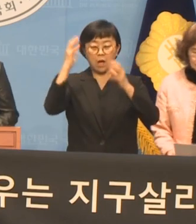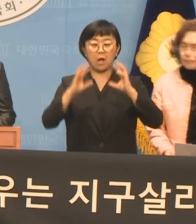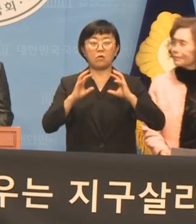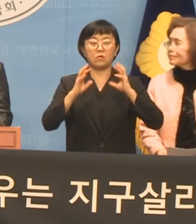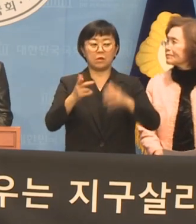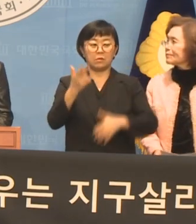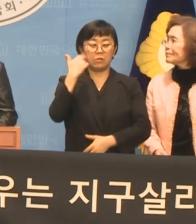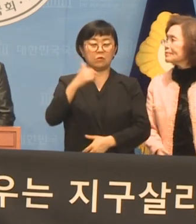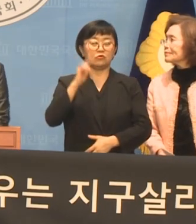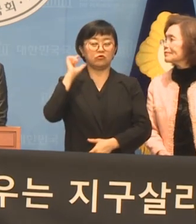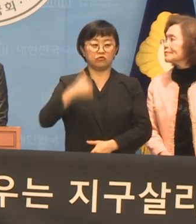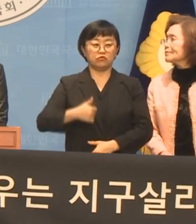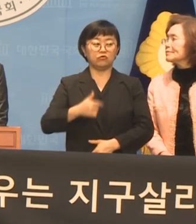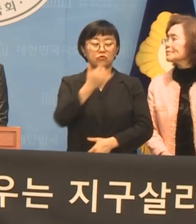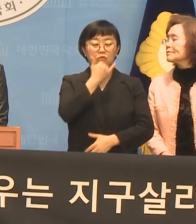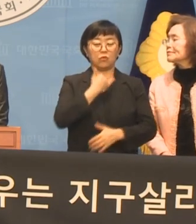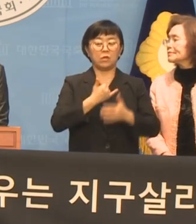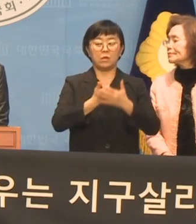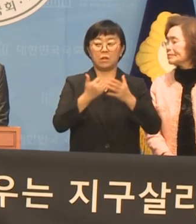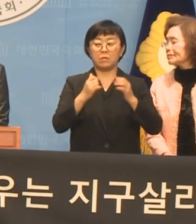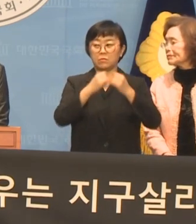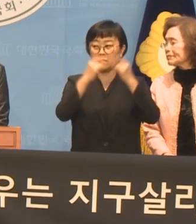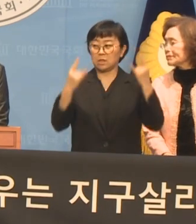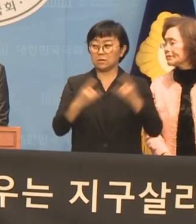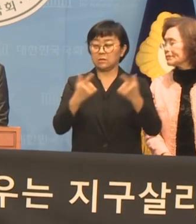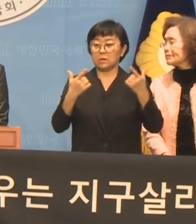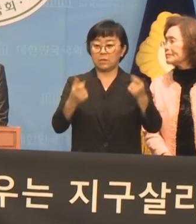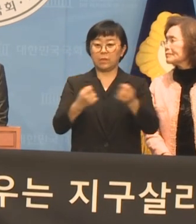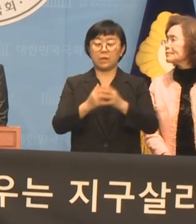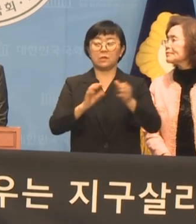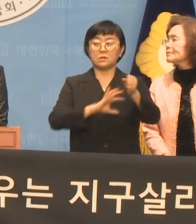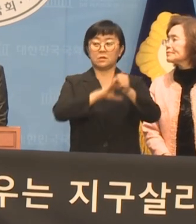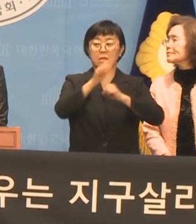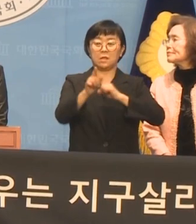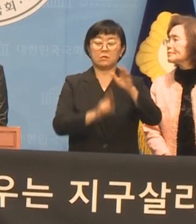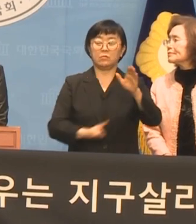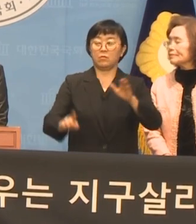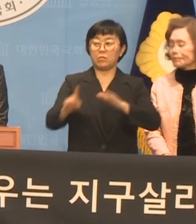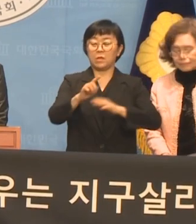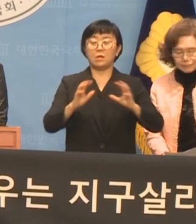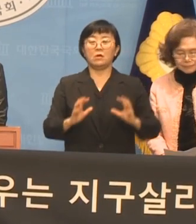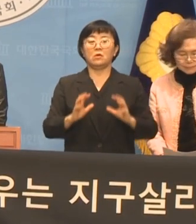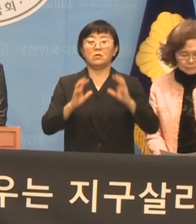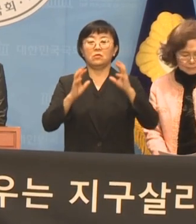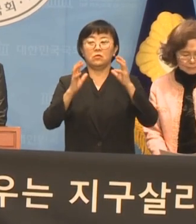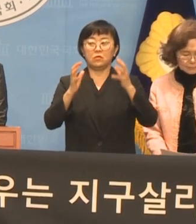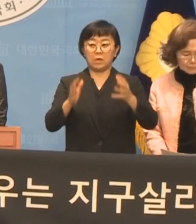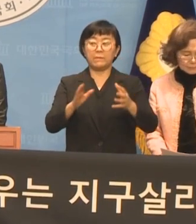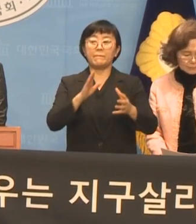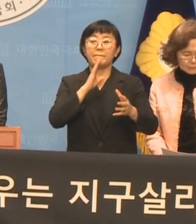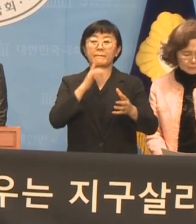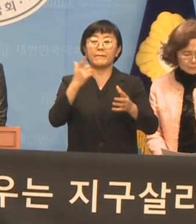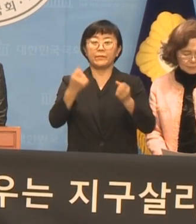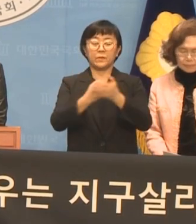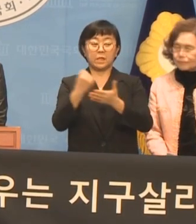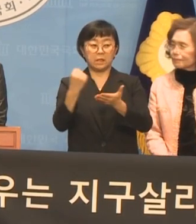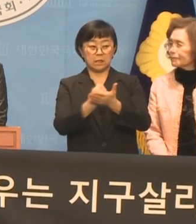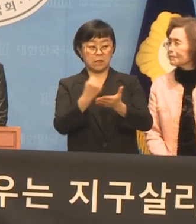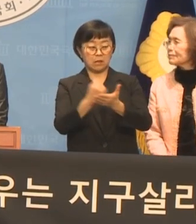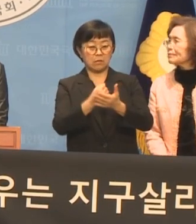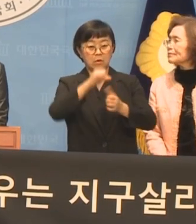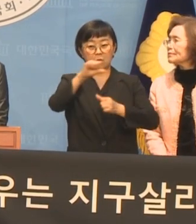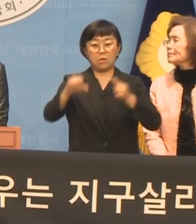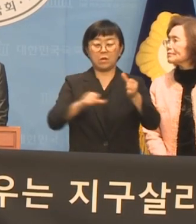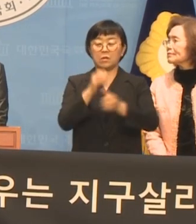대한민국은 미국, 중국, 독일, 프랑스 등과 같이 세계를 선도하는 국가에 속하고 있지만 안타깝게도